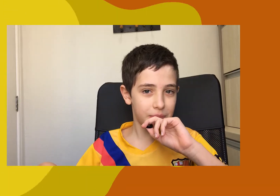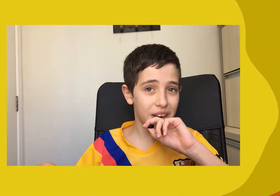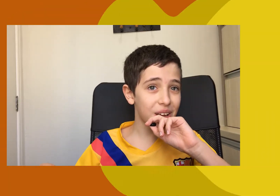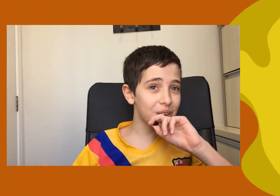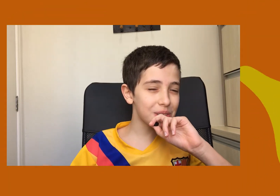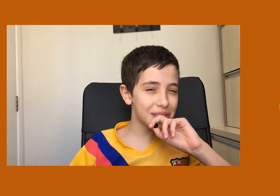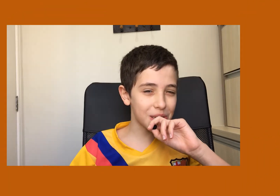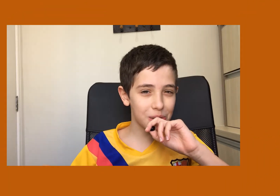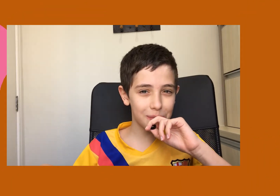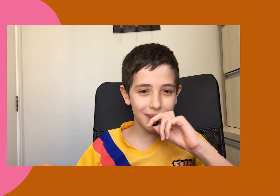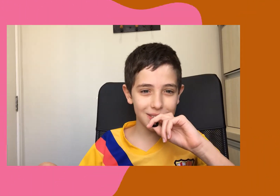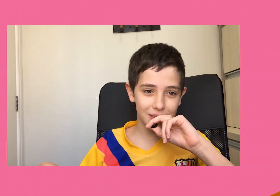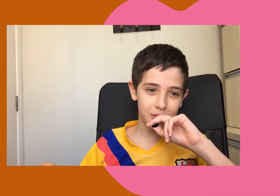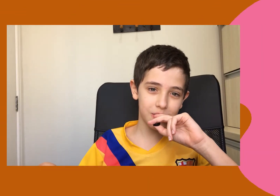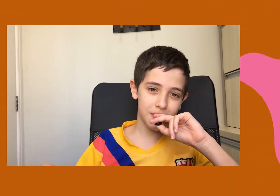Peraí que eu não sei, eu tô pensando.